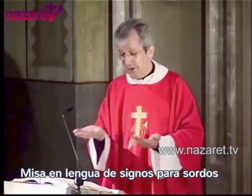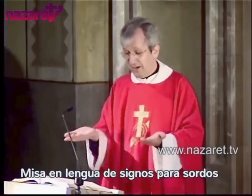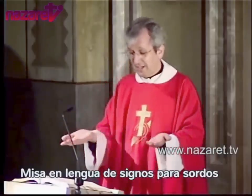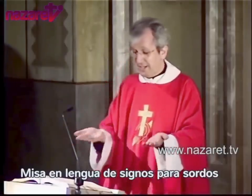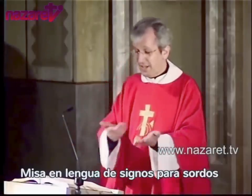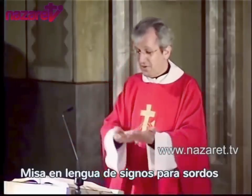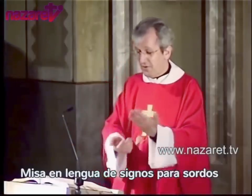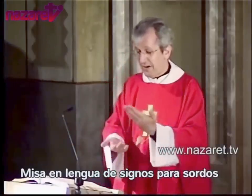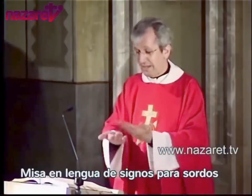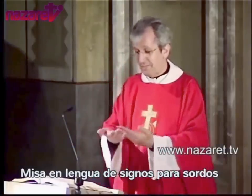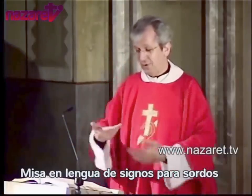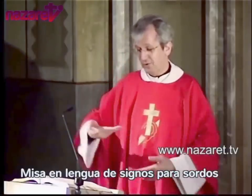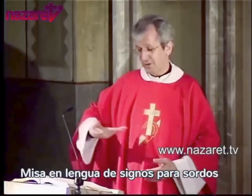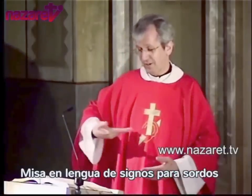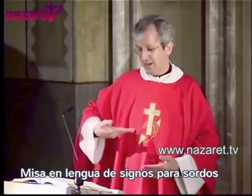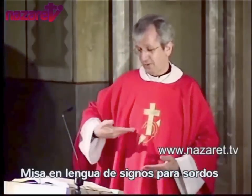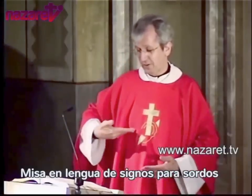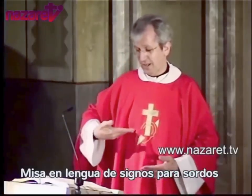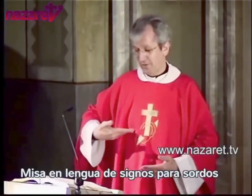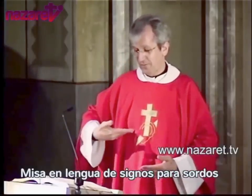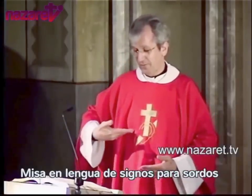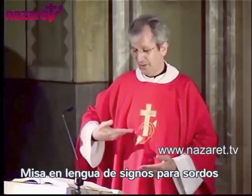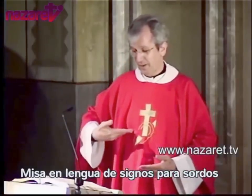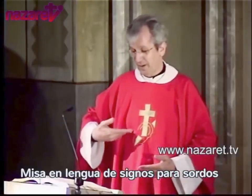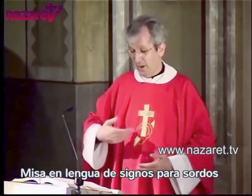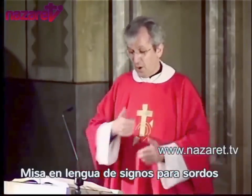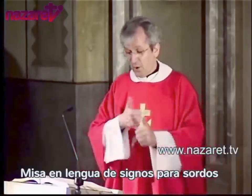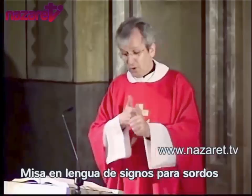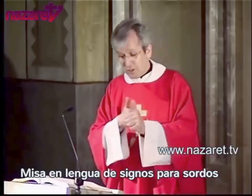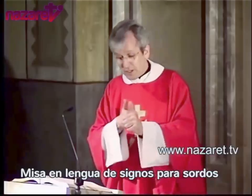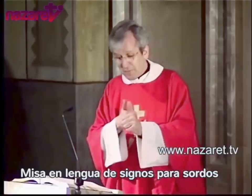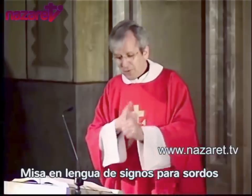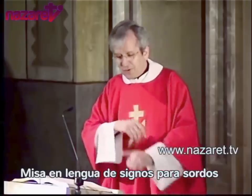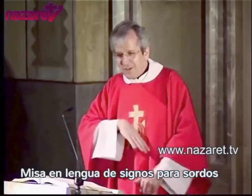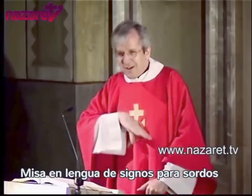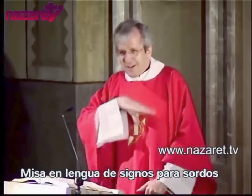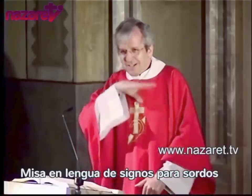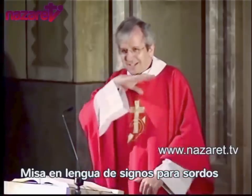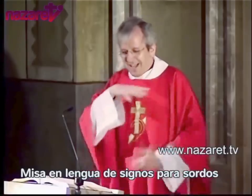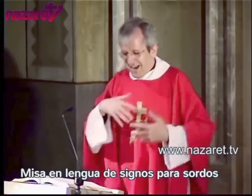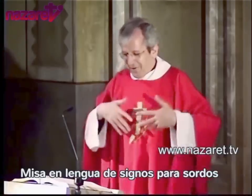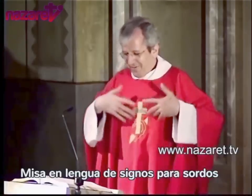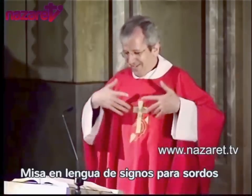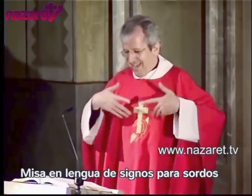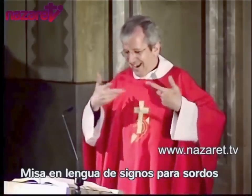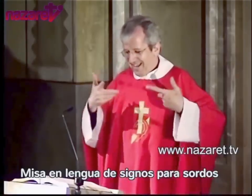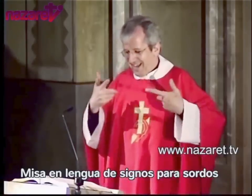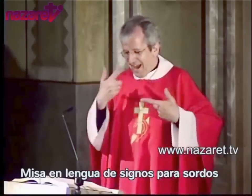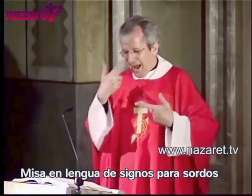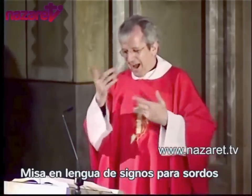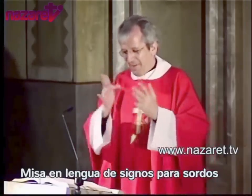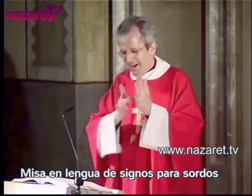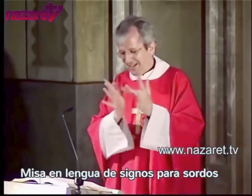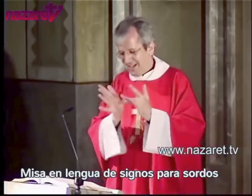esto, les enseñó las manos y el costado. Los discípulos se llenaron de